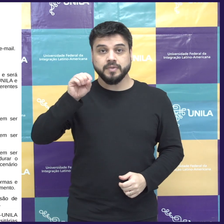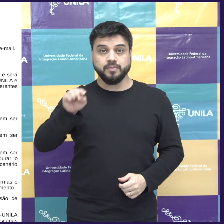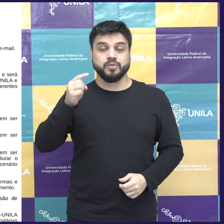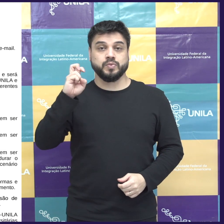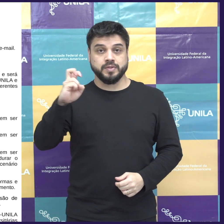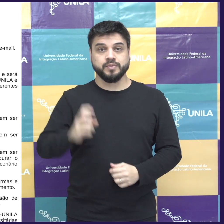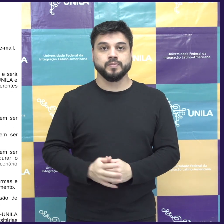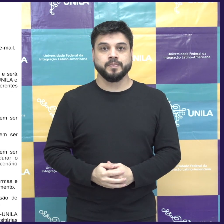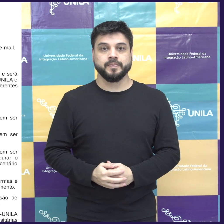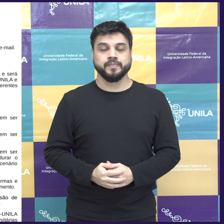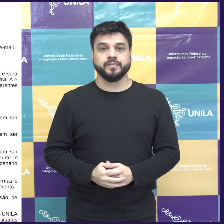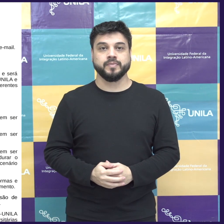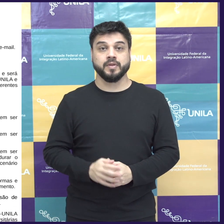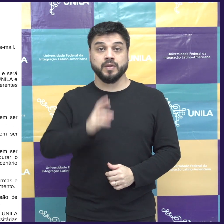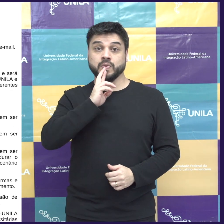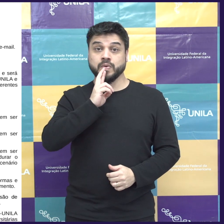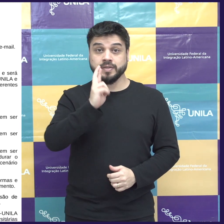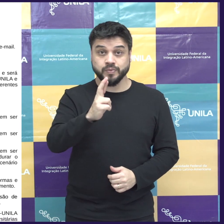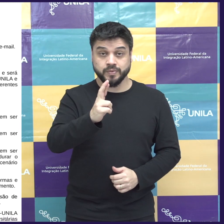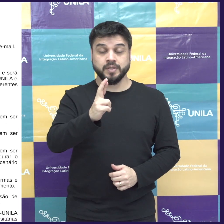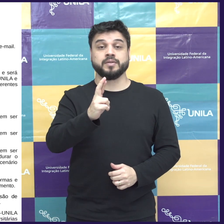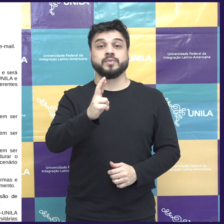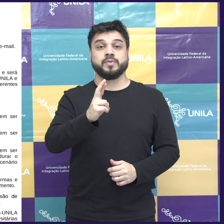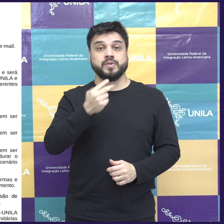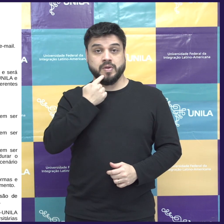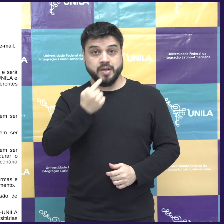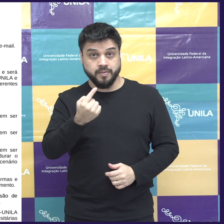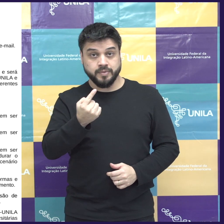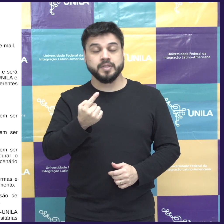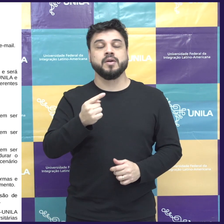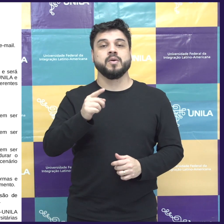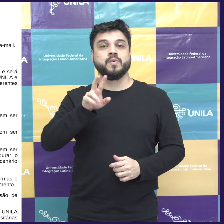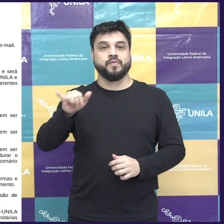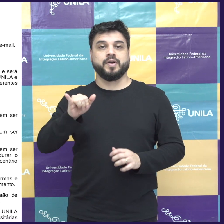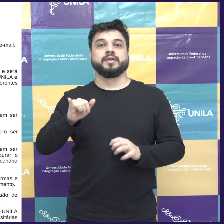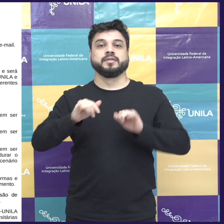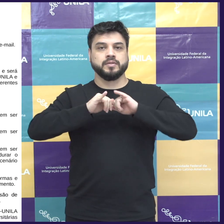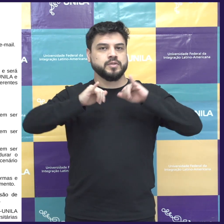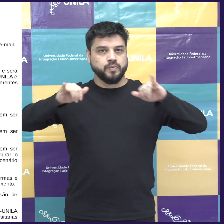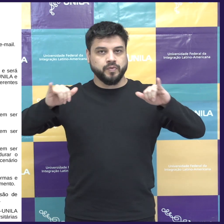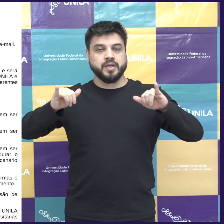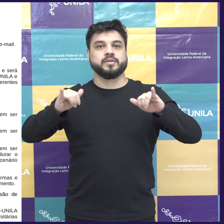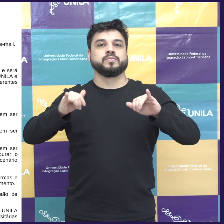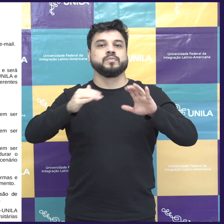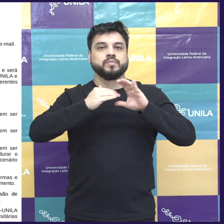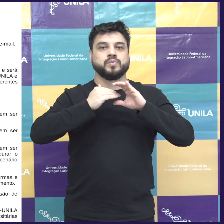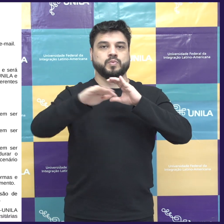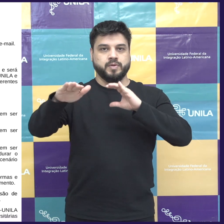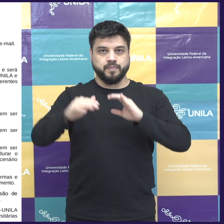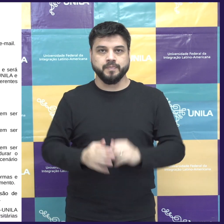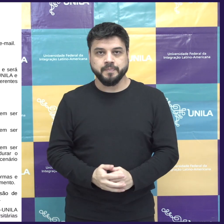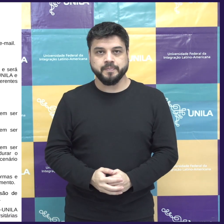10.5. O resultado dos recursos serão disponibilizados aos candidatos via e-mail.